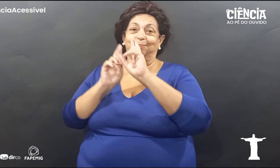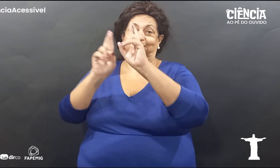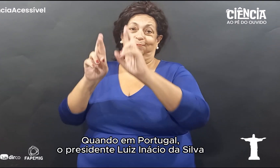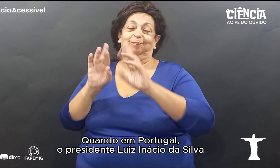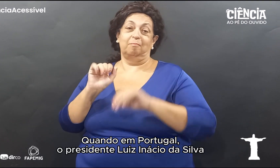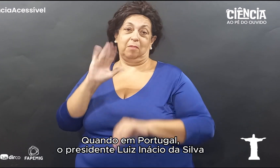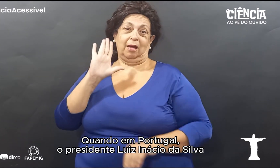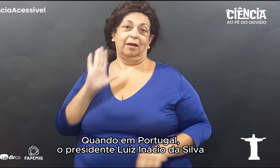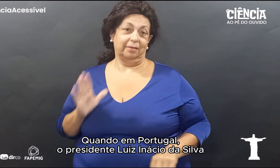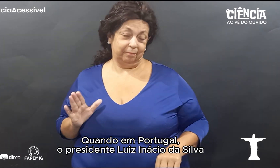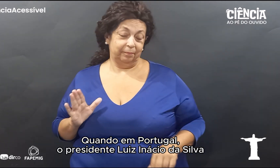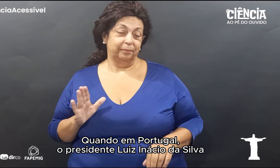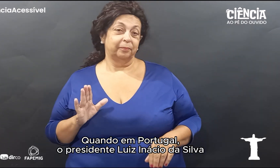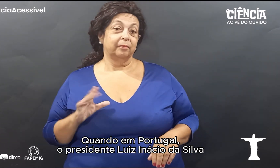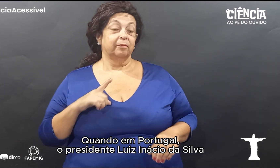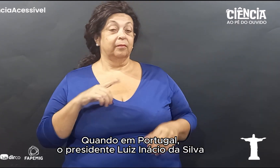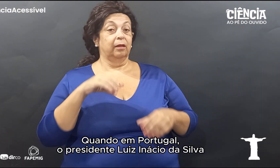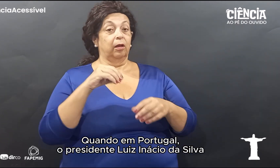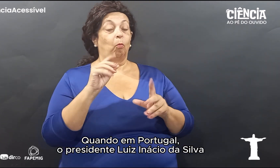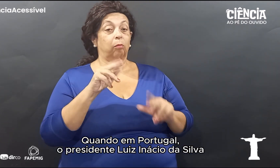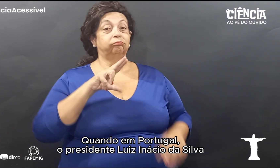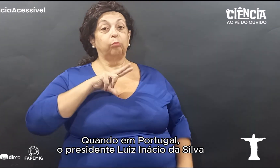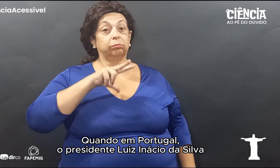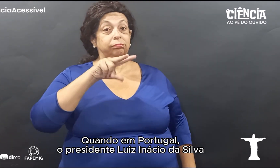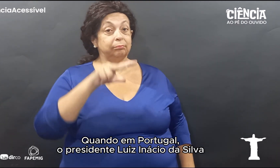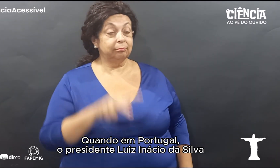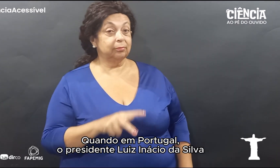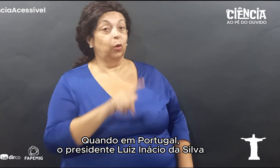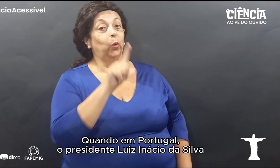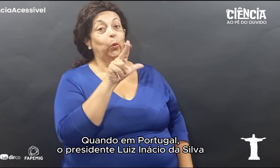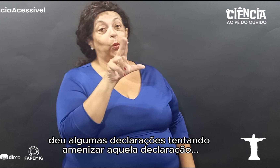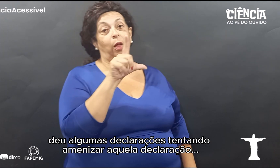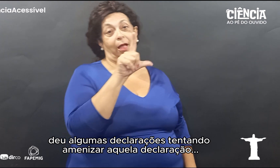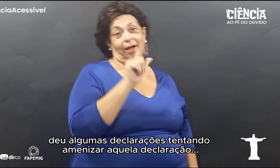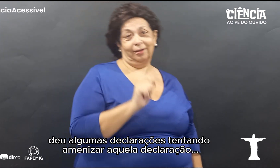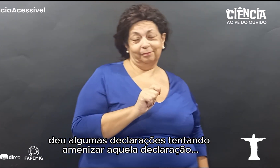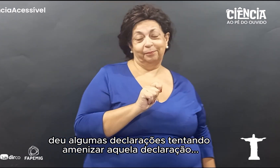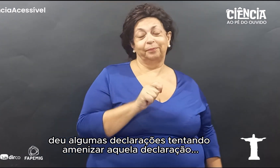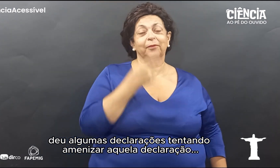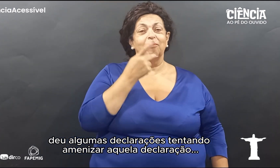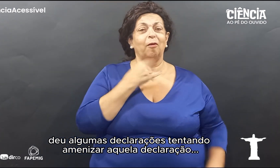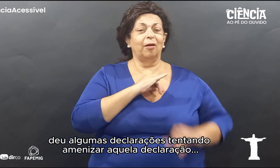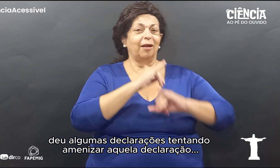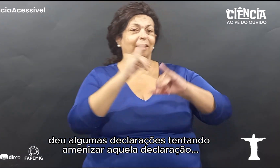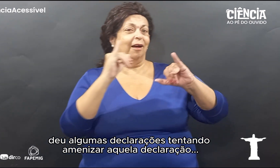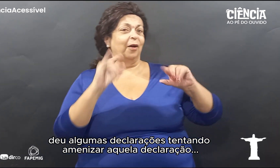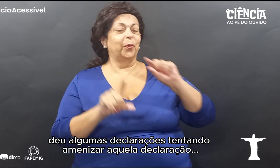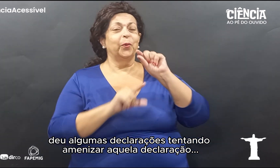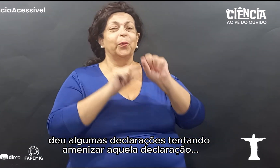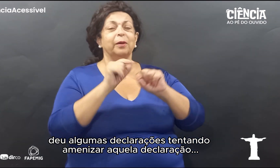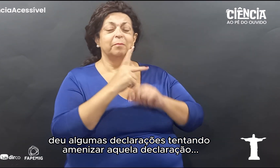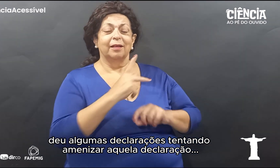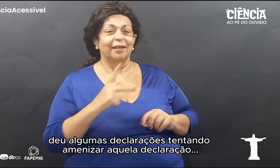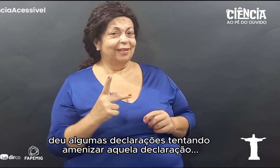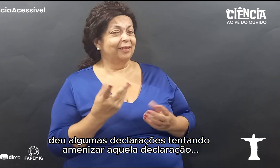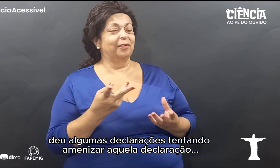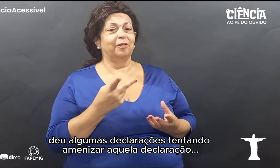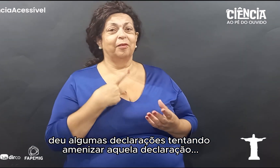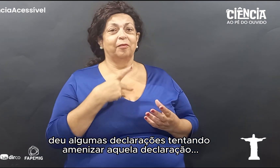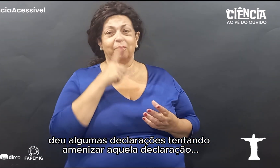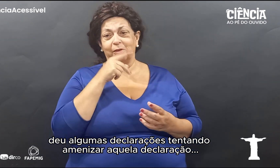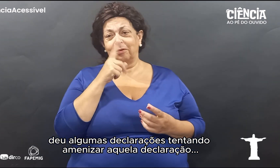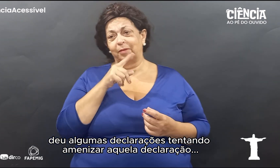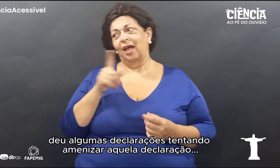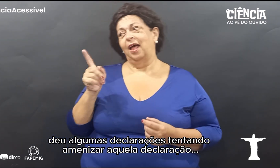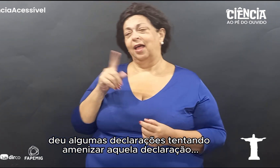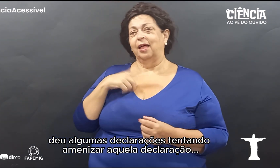sucinto. Quando, em Portugal, o presidente Luiz Inácio da Silva, ele deu algumas declarações tentando